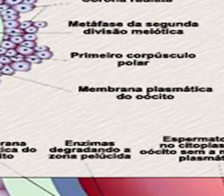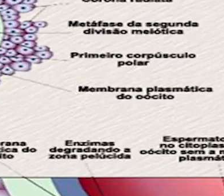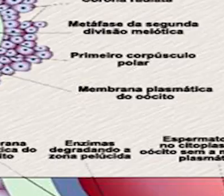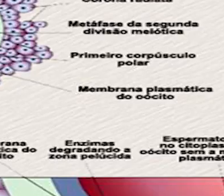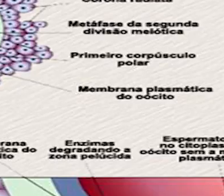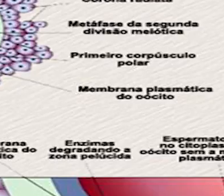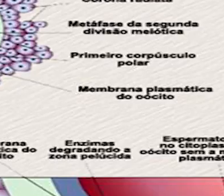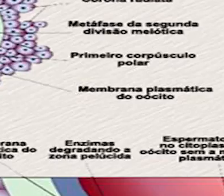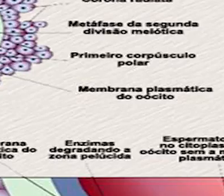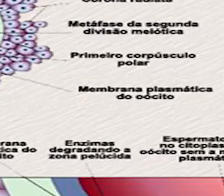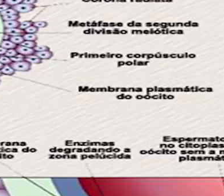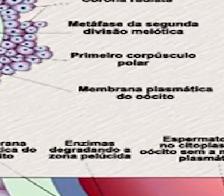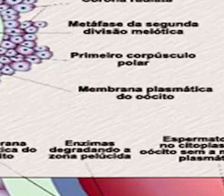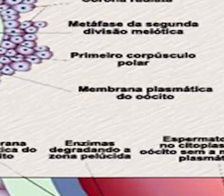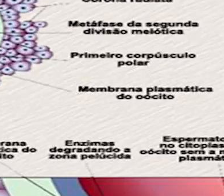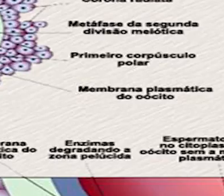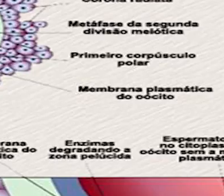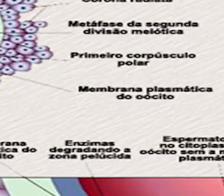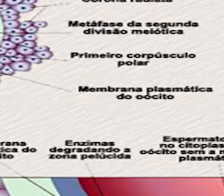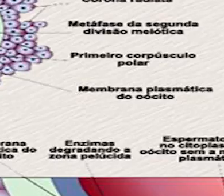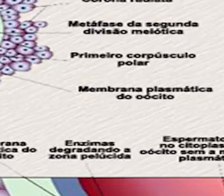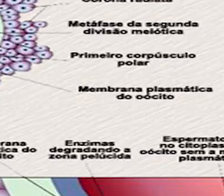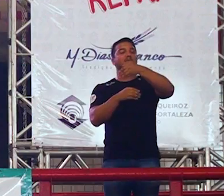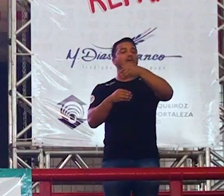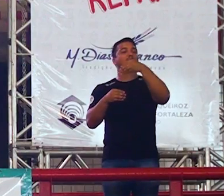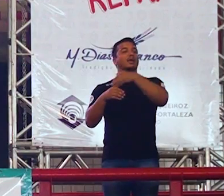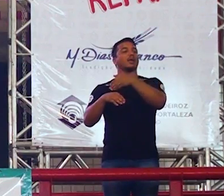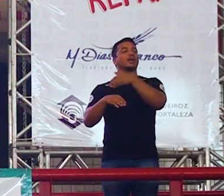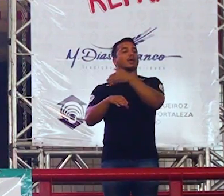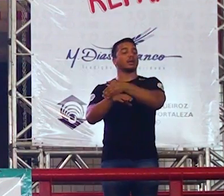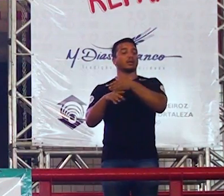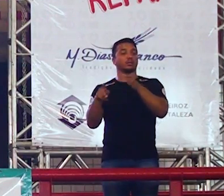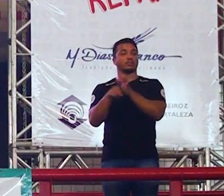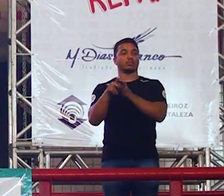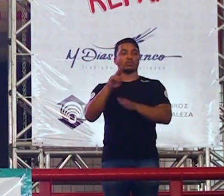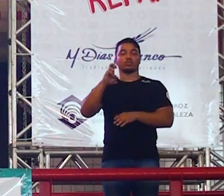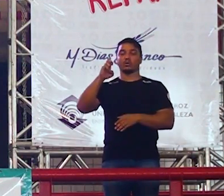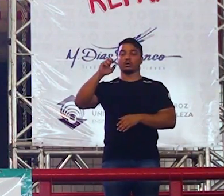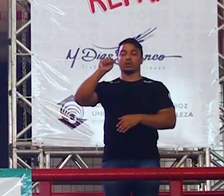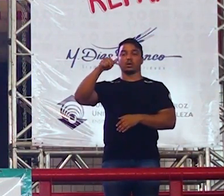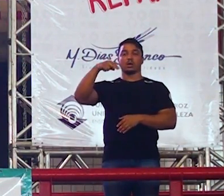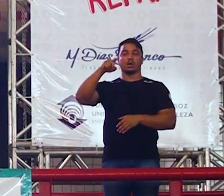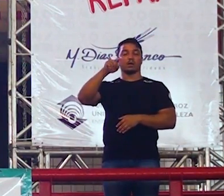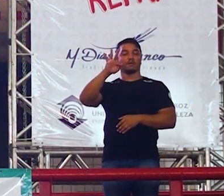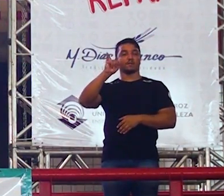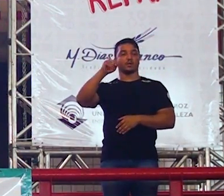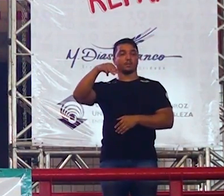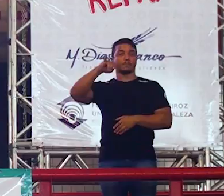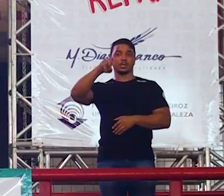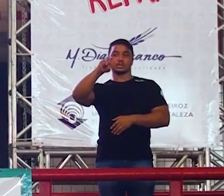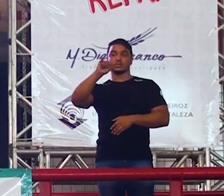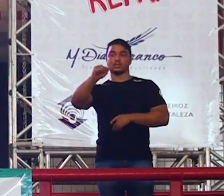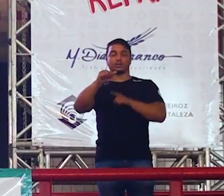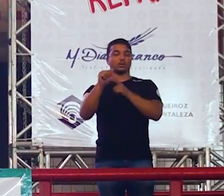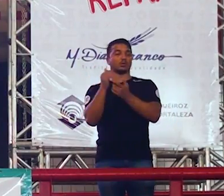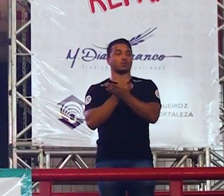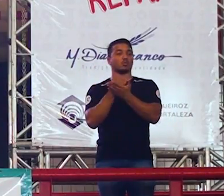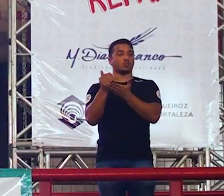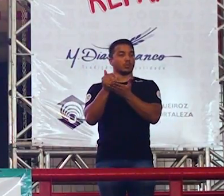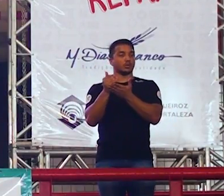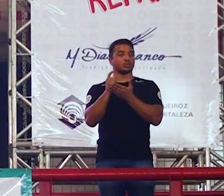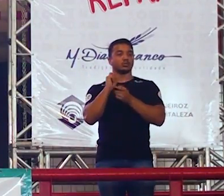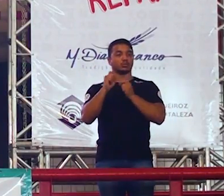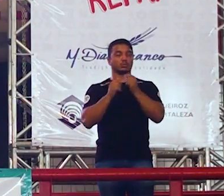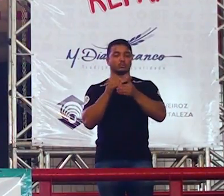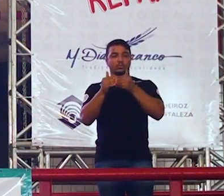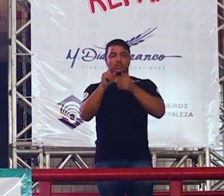estrutura feminina para fazer quem? A fusão dos núcleos, que é chamada de anfimixia. E assim forma-se quem?